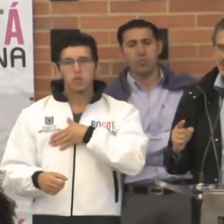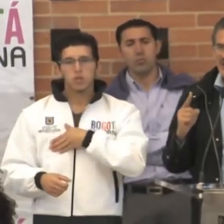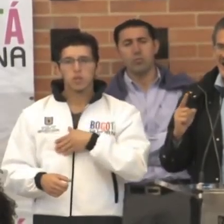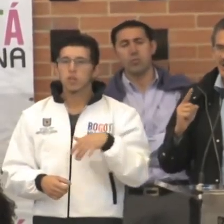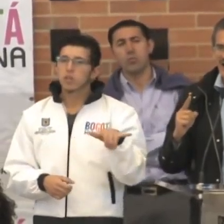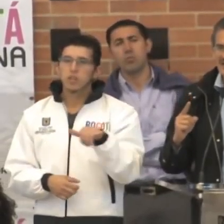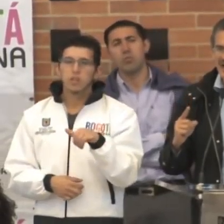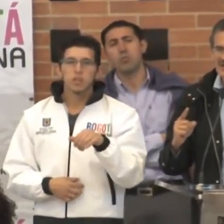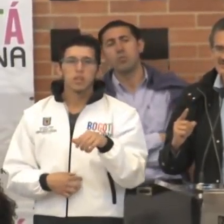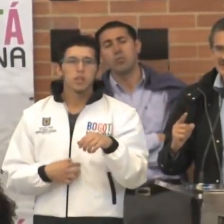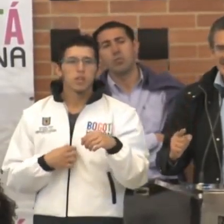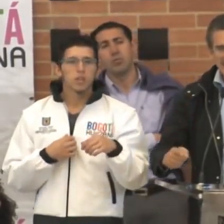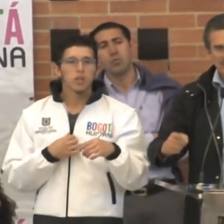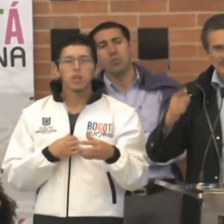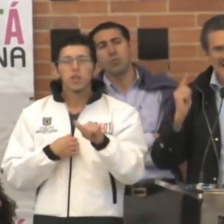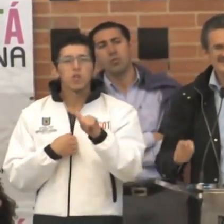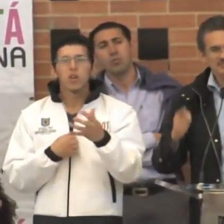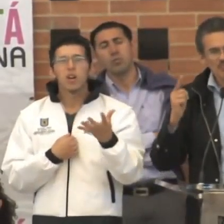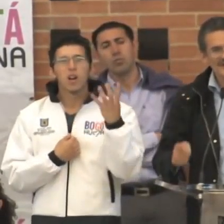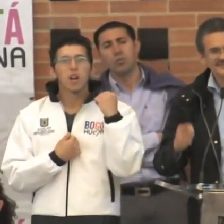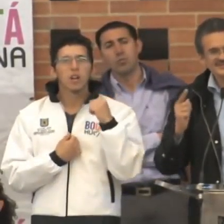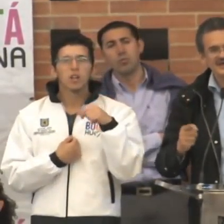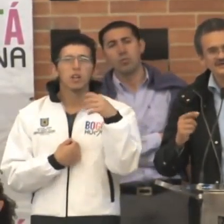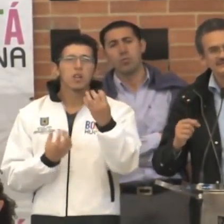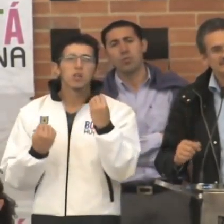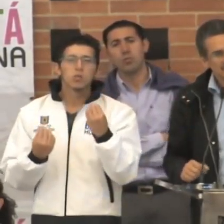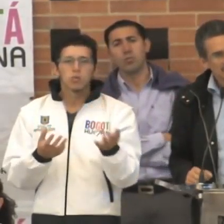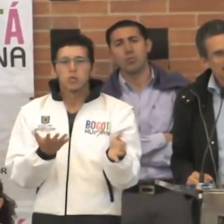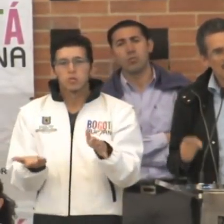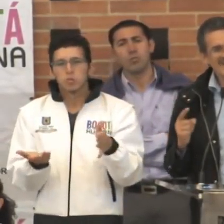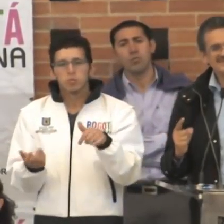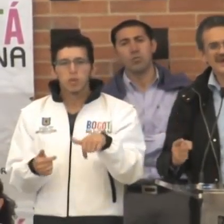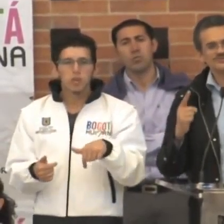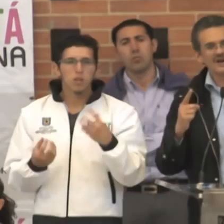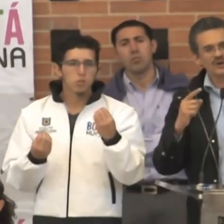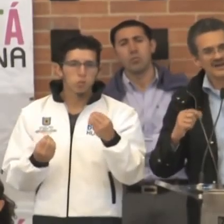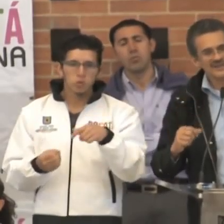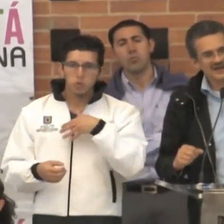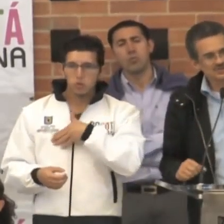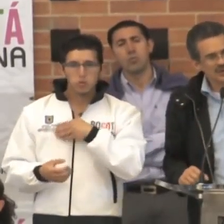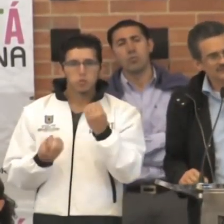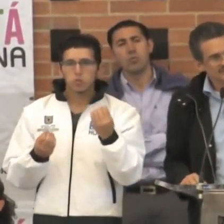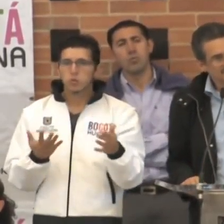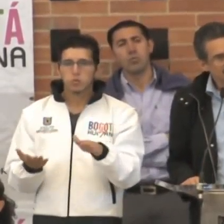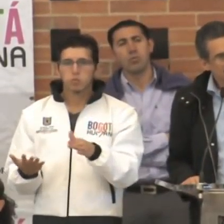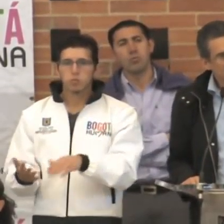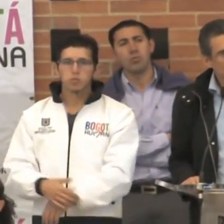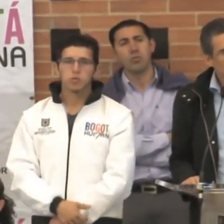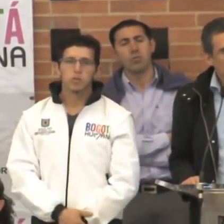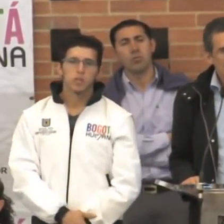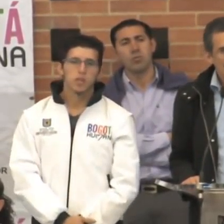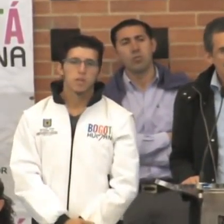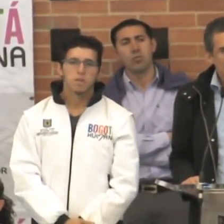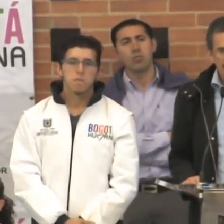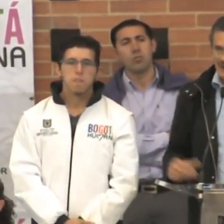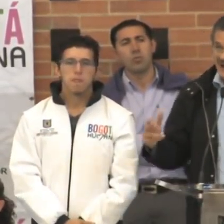sigue siendo una de las localidades en donde más muertes hay más que en otras localidades de la ciudad.